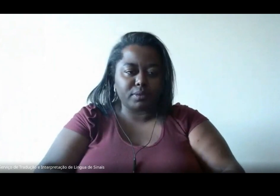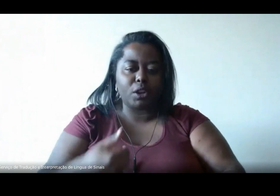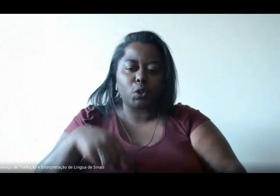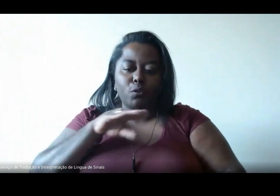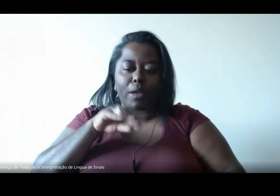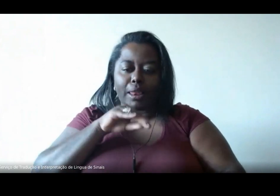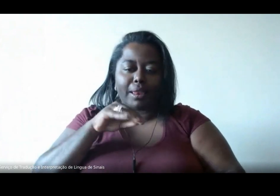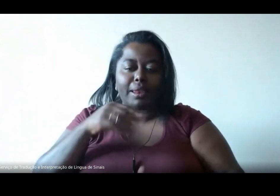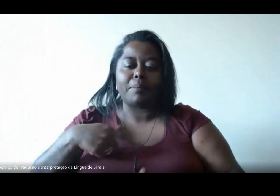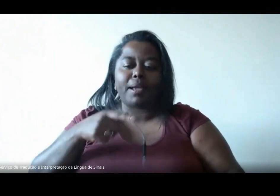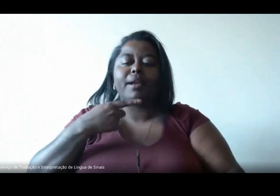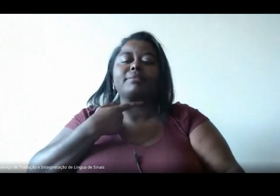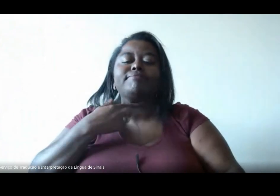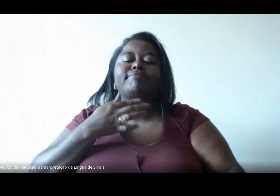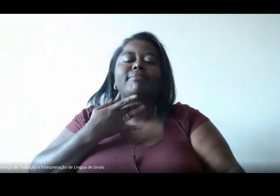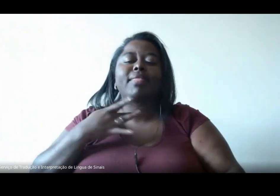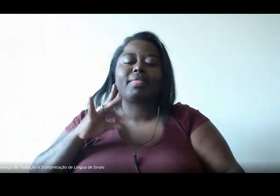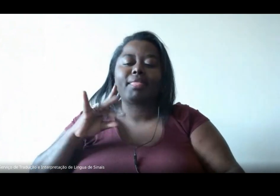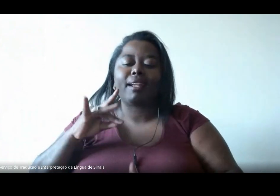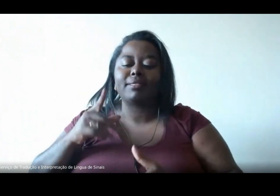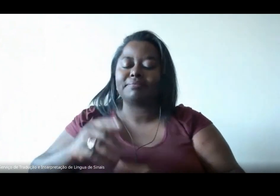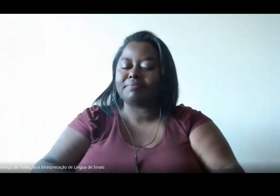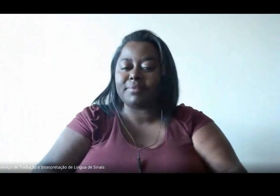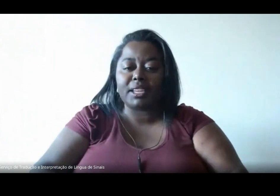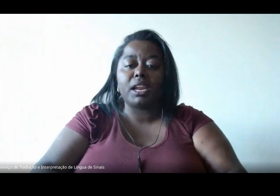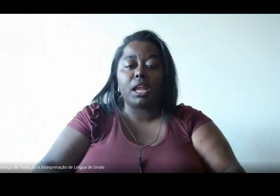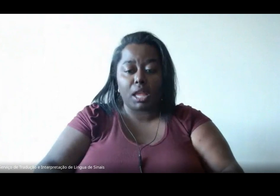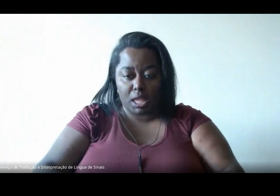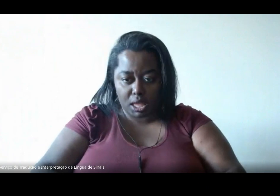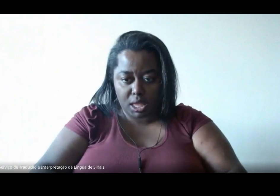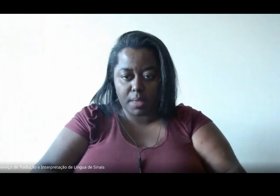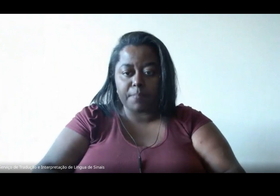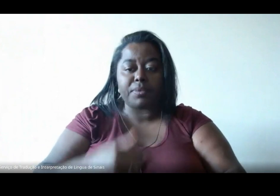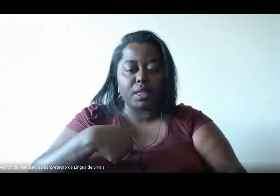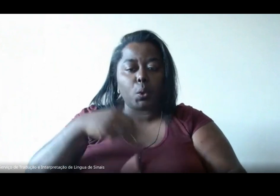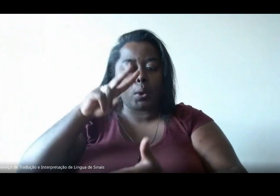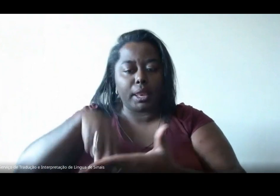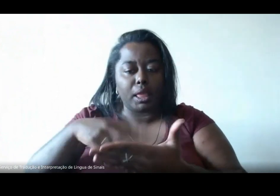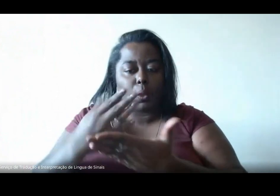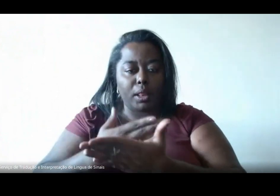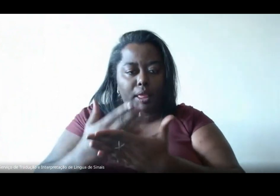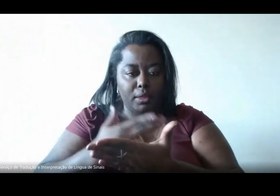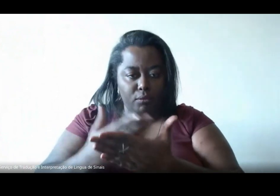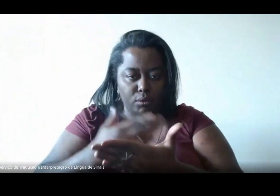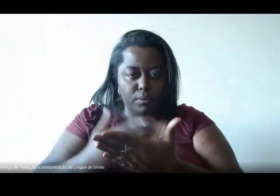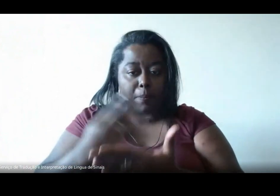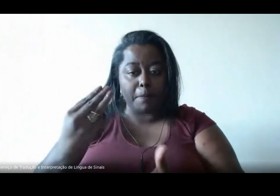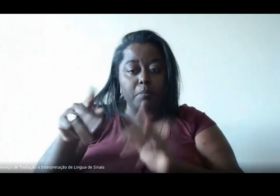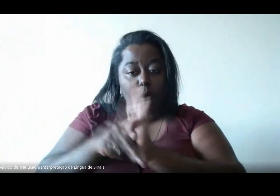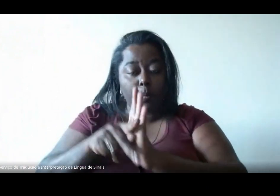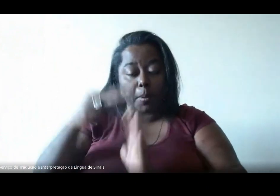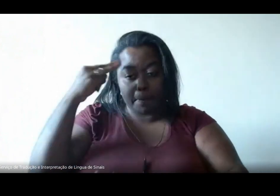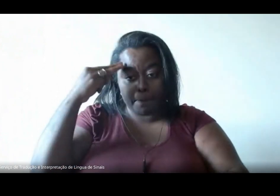desculpe, eu acho que eu estou falando um pouco, minha garganta seca. Eu li um livro de memórias do Boris Cyrulnik,